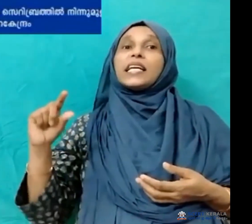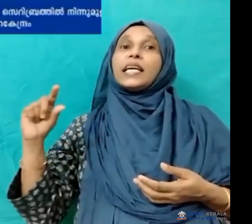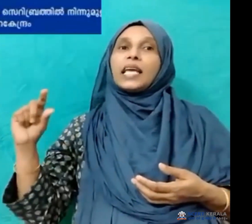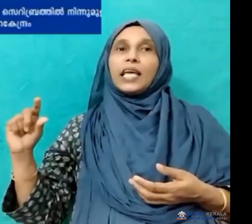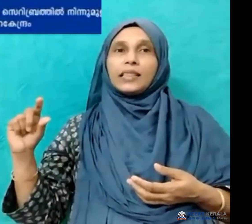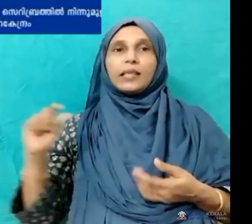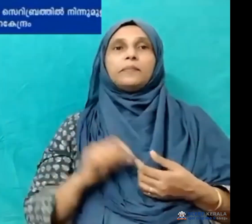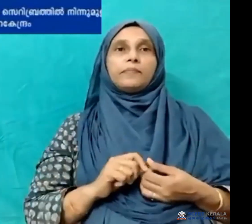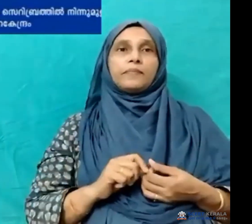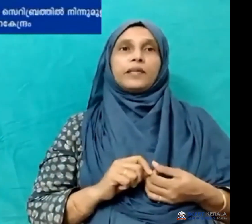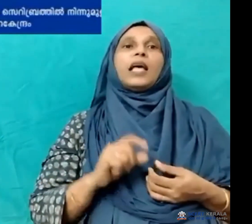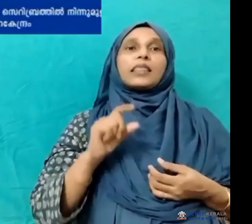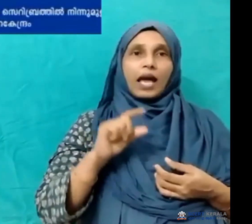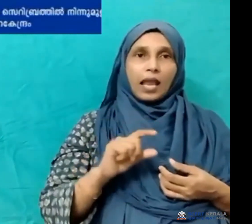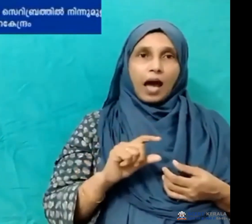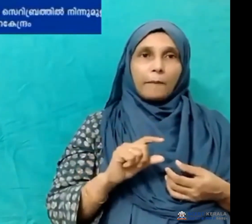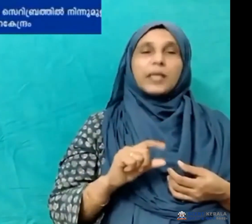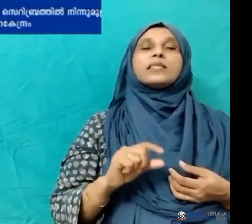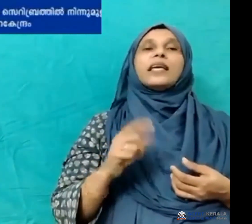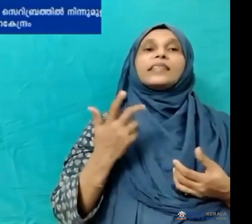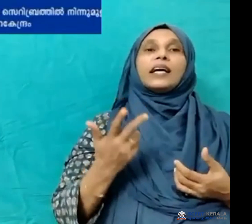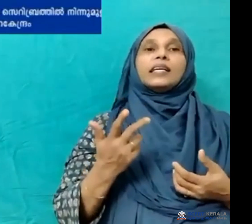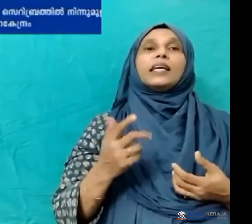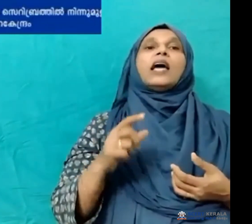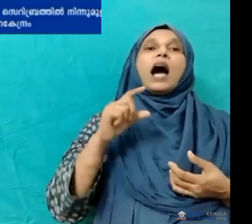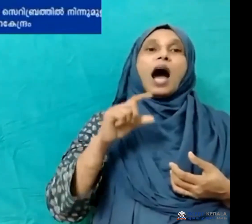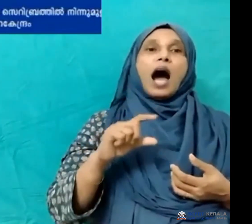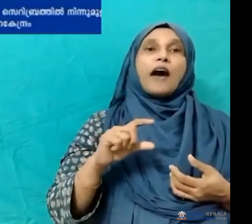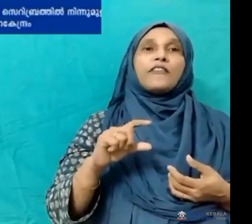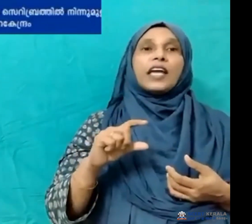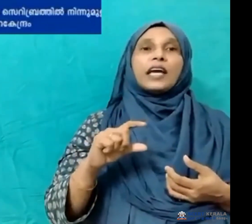പുനഃപ്രസരണ കേന്ദ്രം. തലാമസ് എന്താണ് ആവേഗ